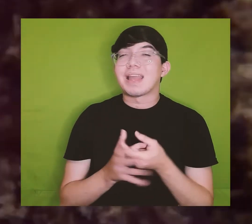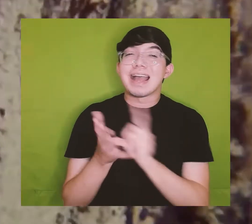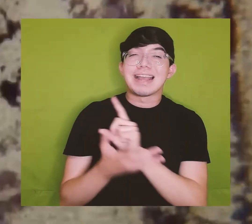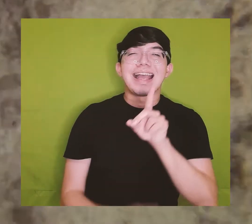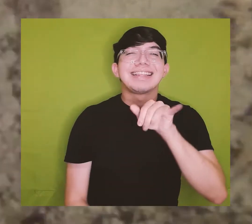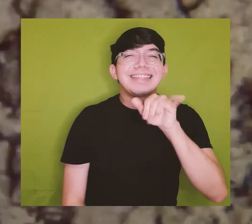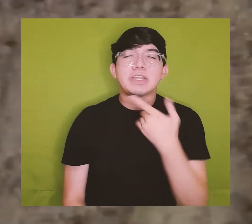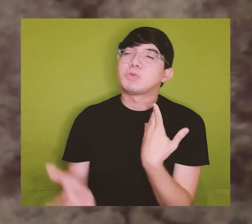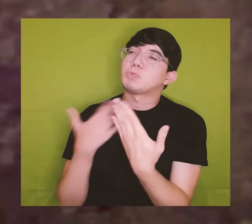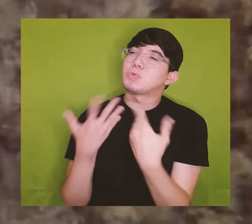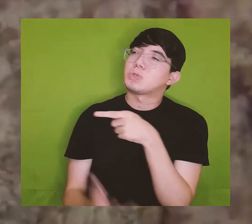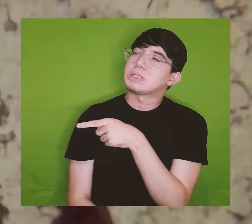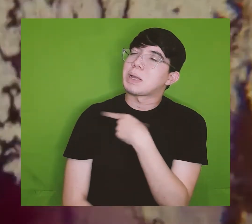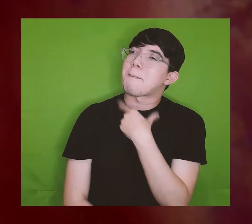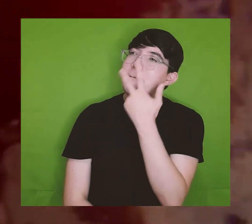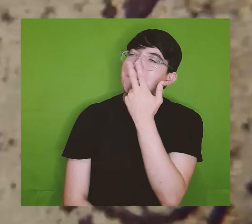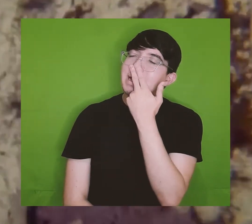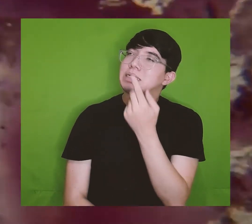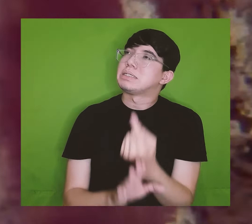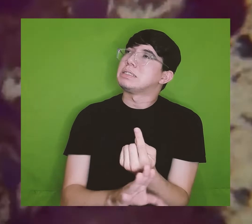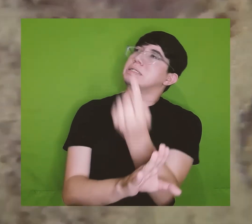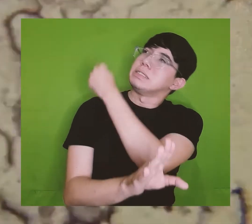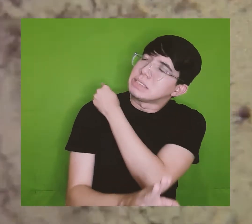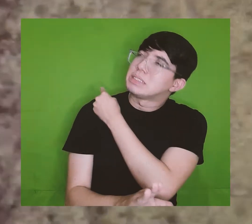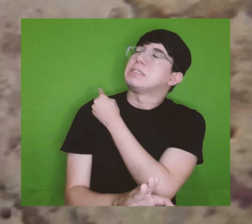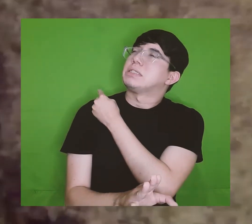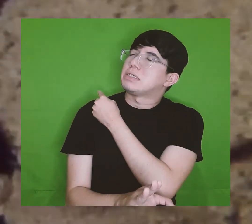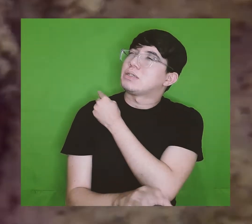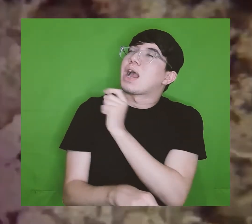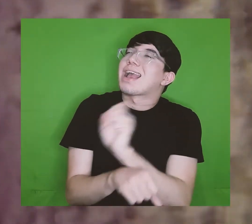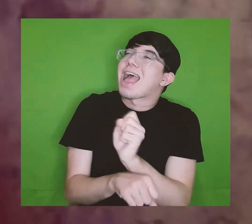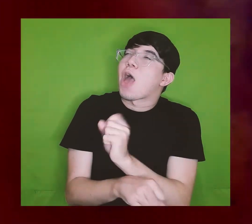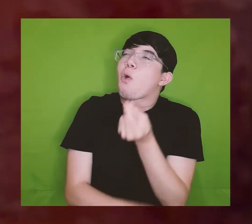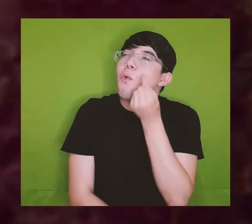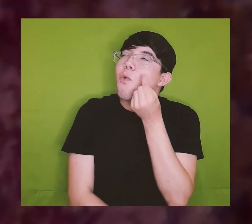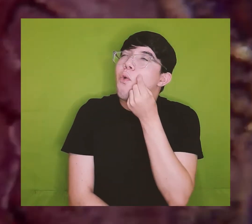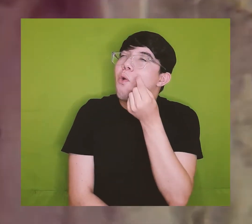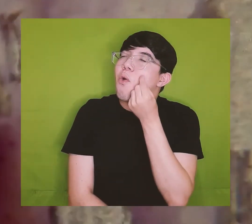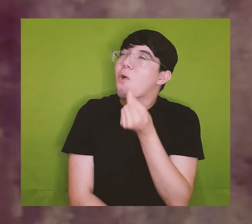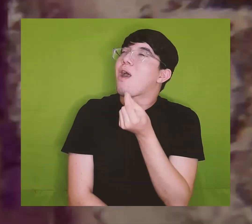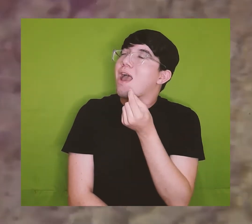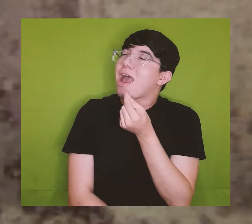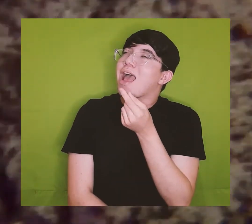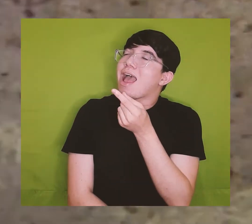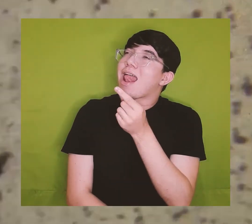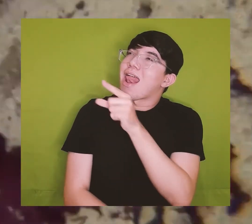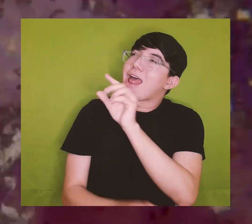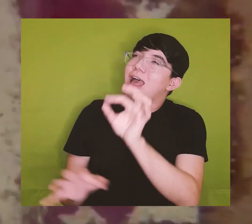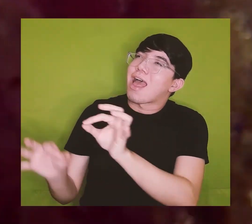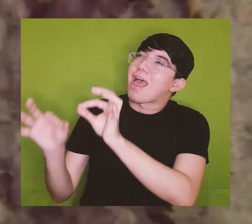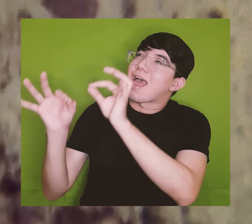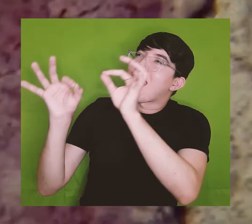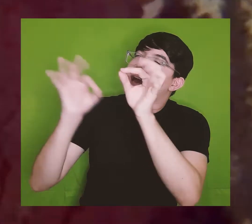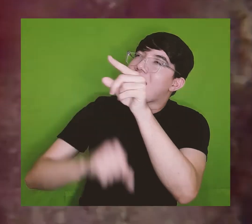brincando com esse tema de memória, a gente veio numa máquina do tempo, né? Que a gente veio no Fusca. Então, assim, despertou várias memórias dela, de quando ela